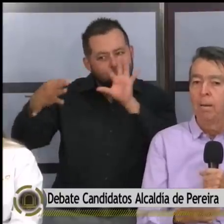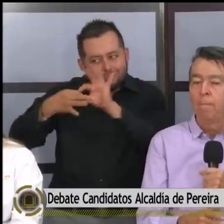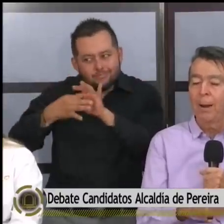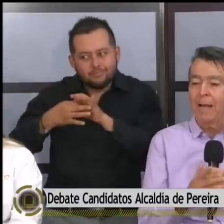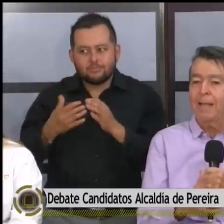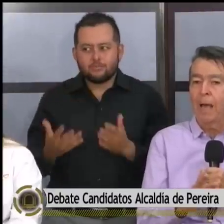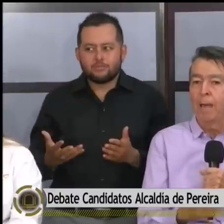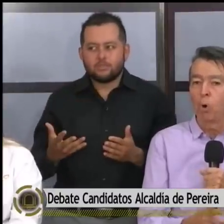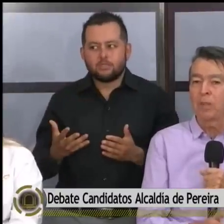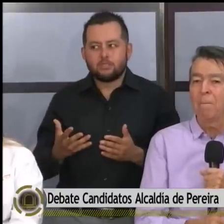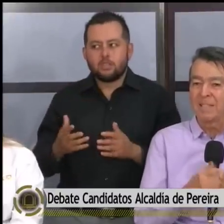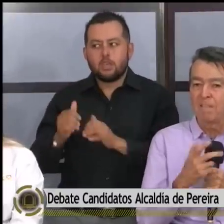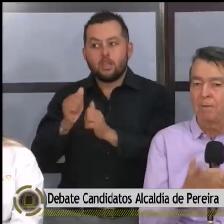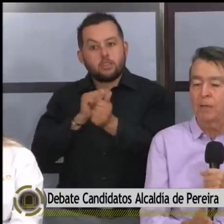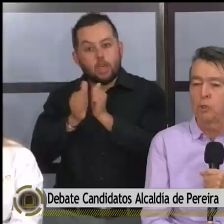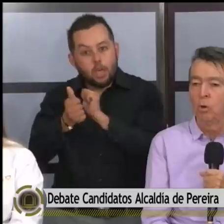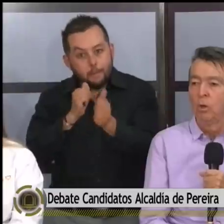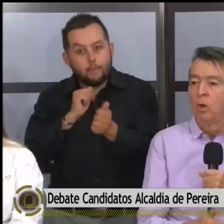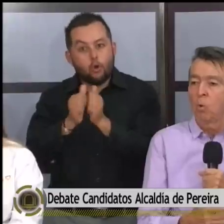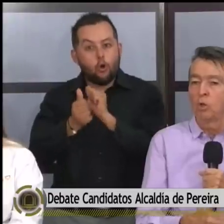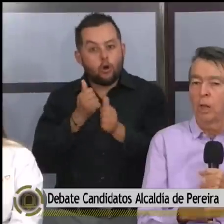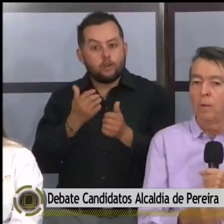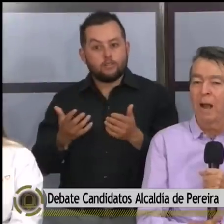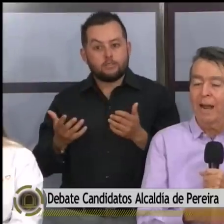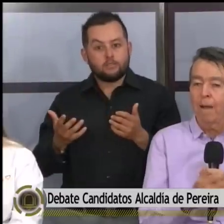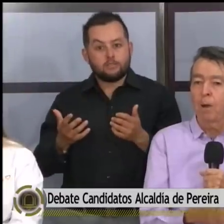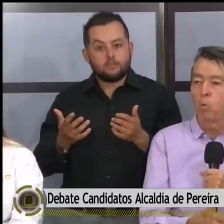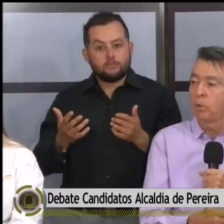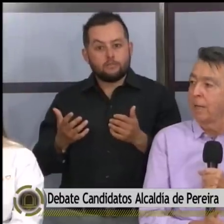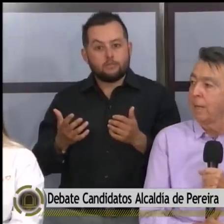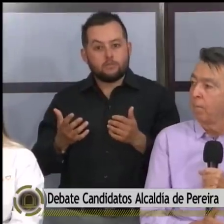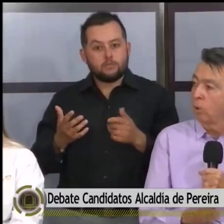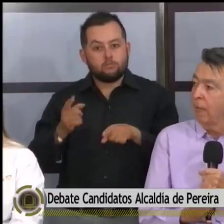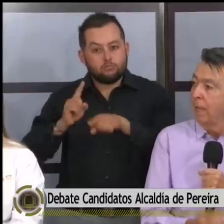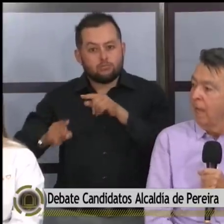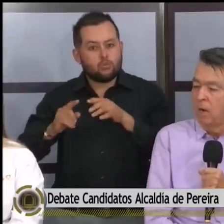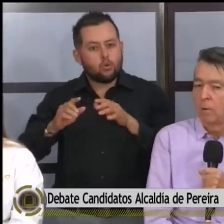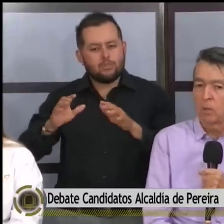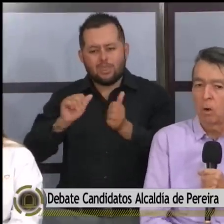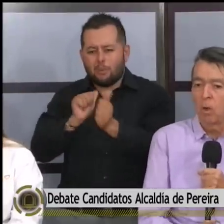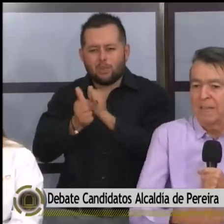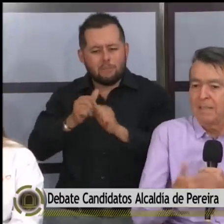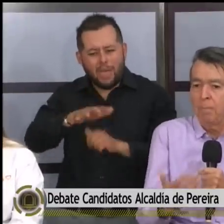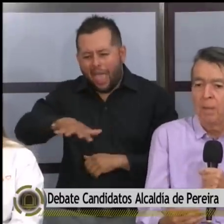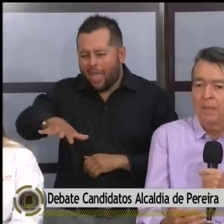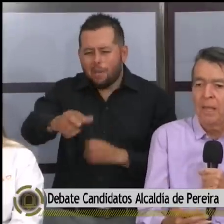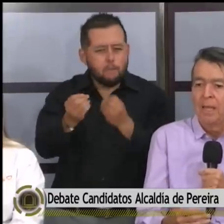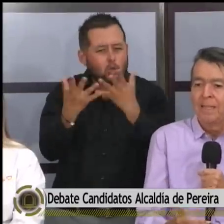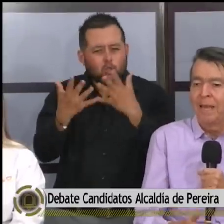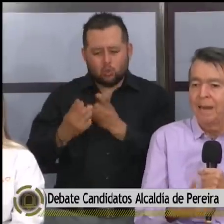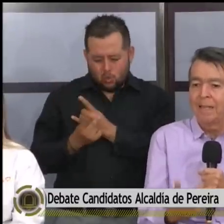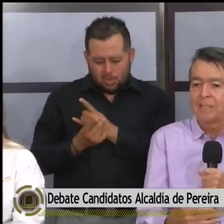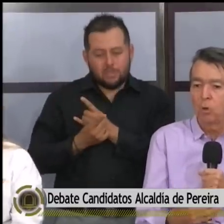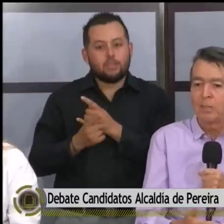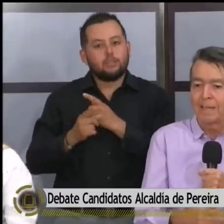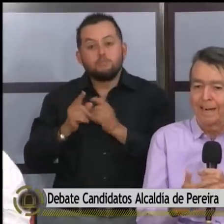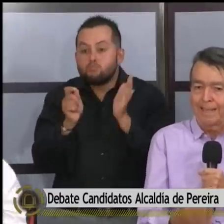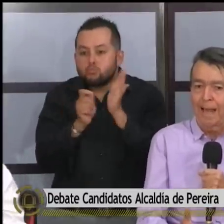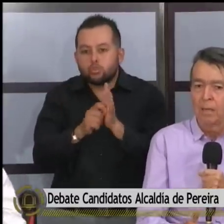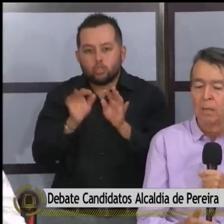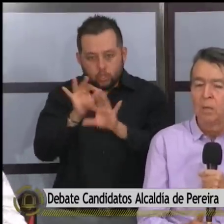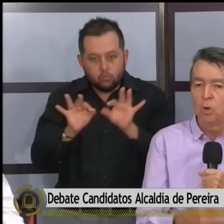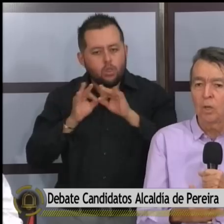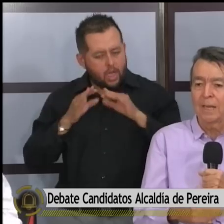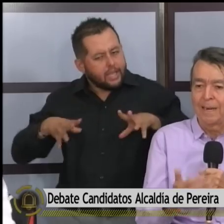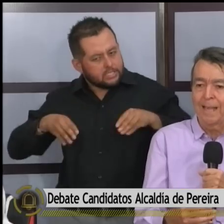gran práctica de deporte, masificación, cuando tenemos una gran facultad del deporte en la Universidad Tecnológica. Es simplemente tener deseos de